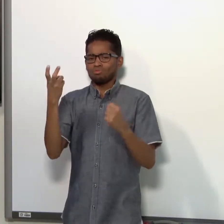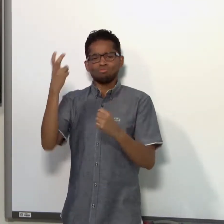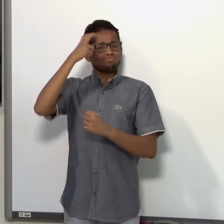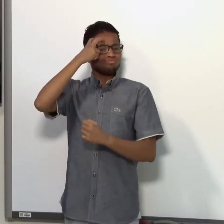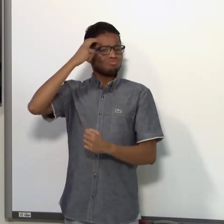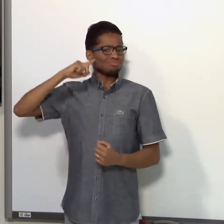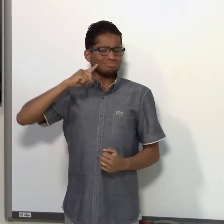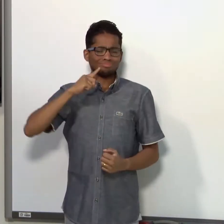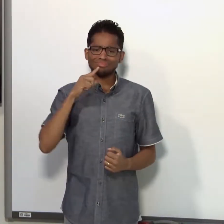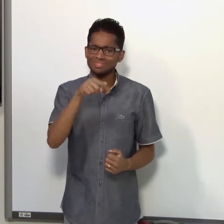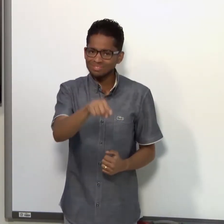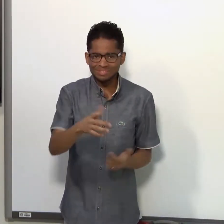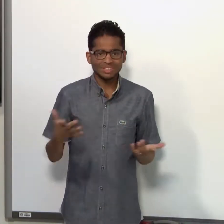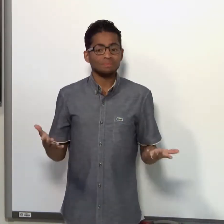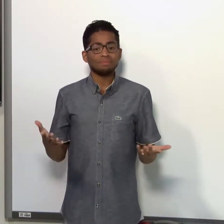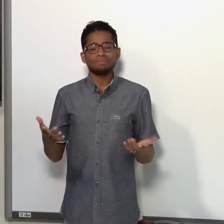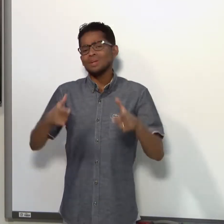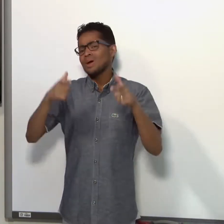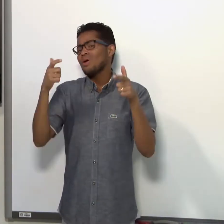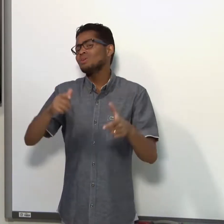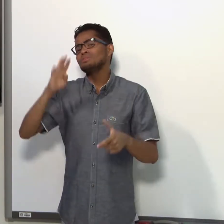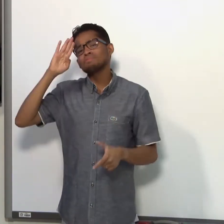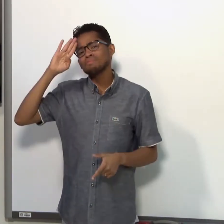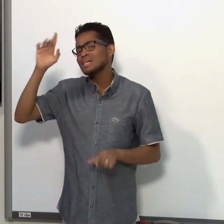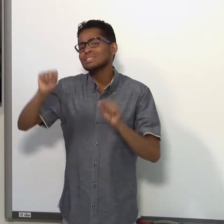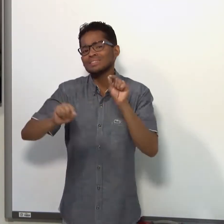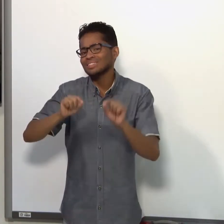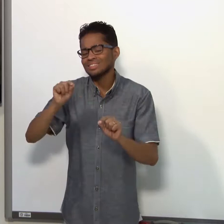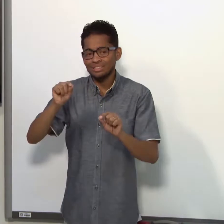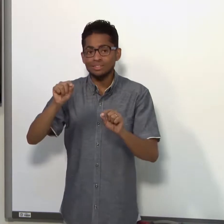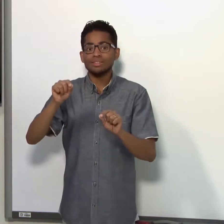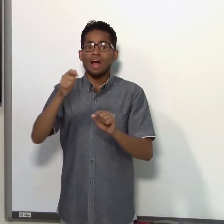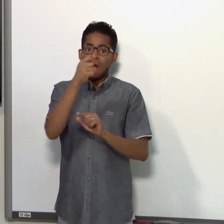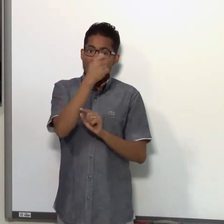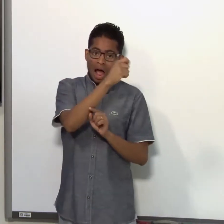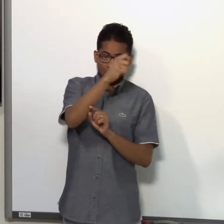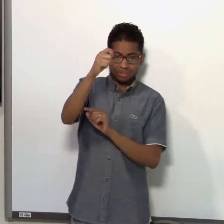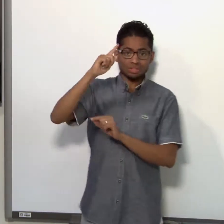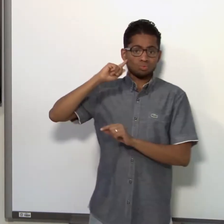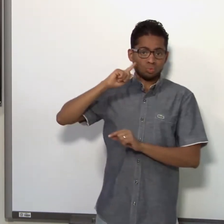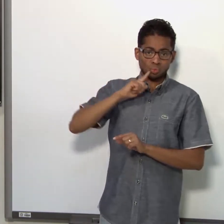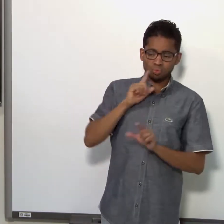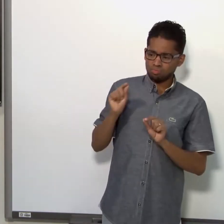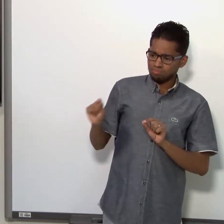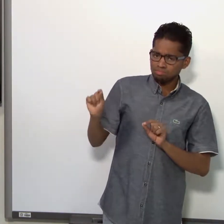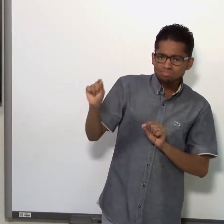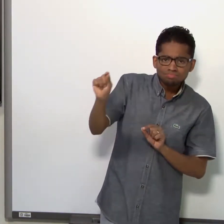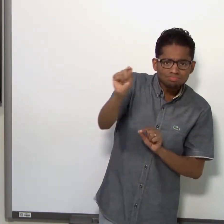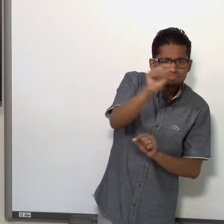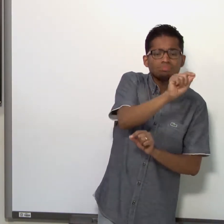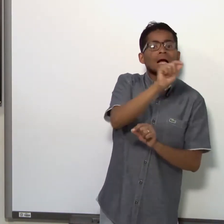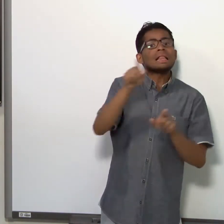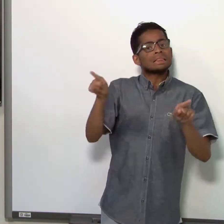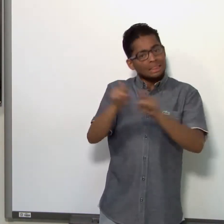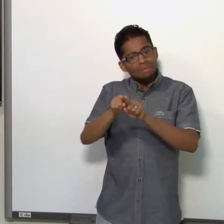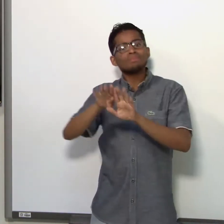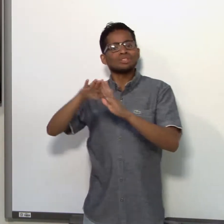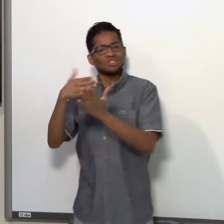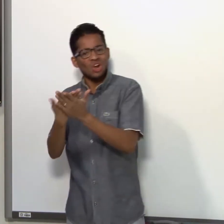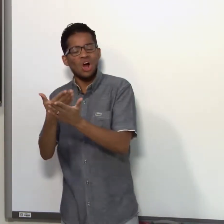sinais, bem como a cultura surda. E onde prioritariamente foi fortalecida